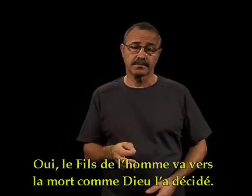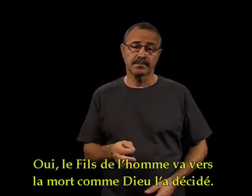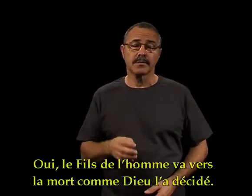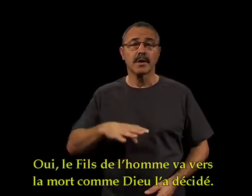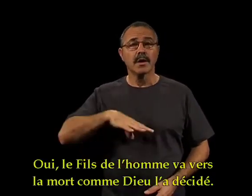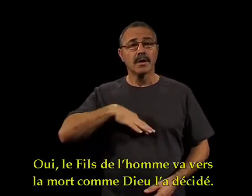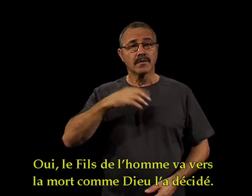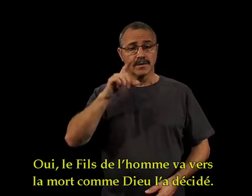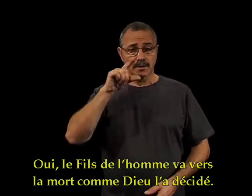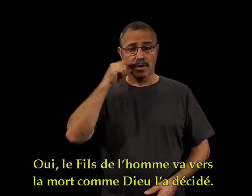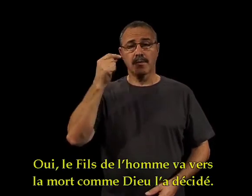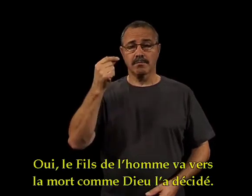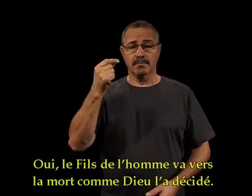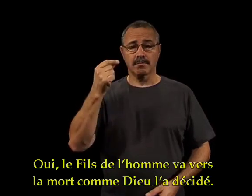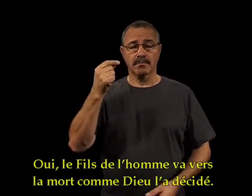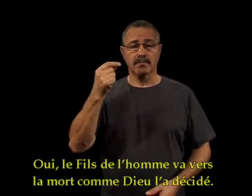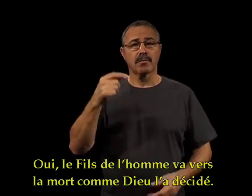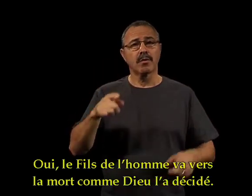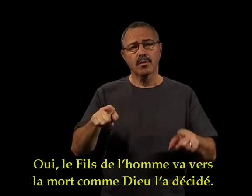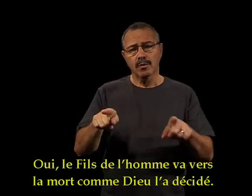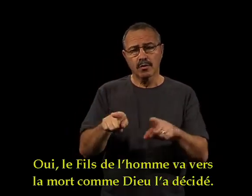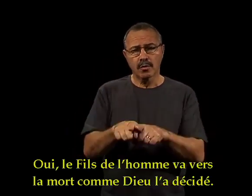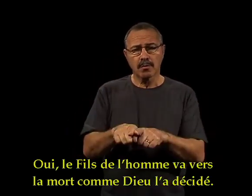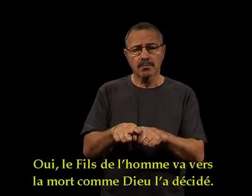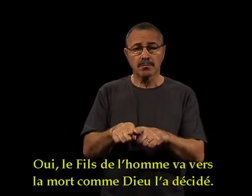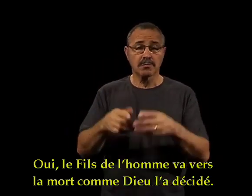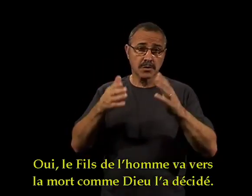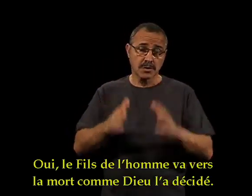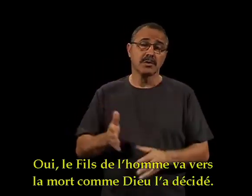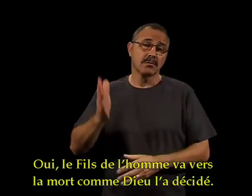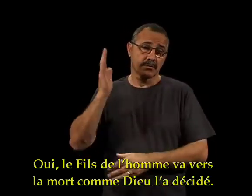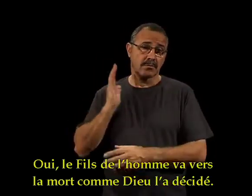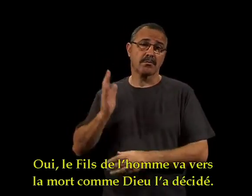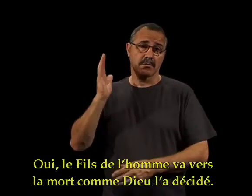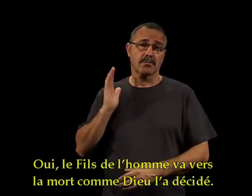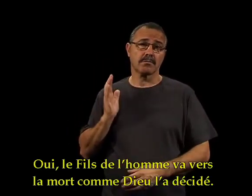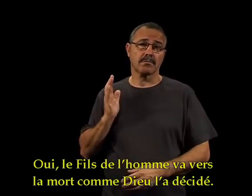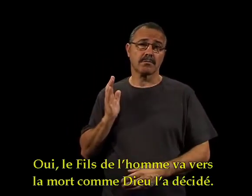Oui, le Fils de l'homme va vers la mort comme Dieu l'a décidé.